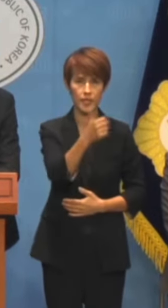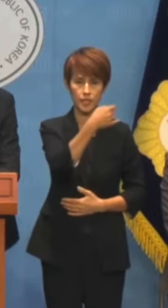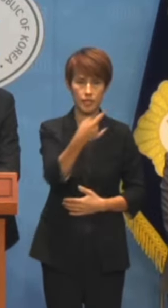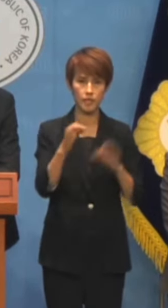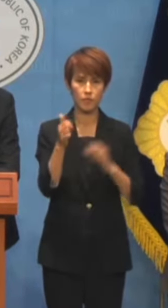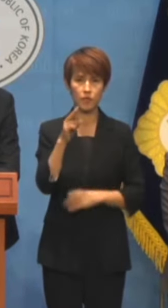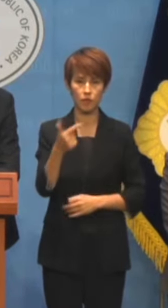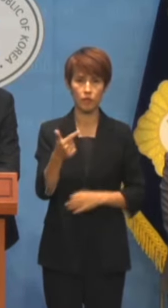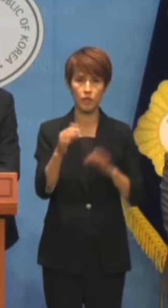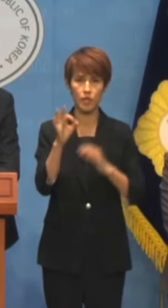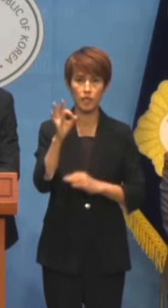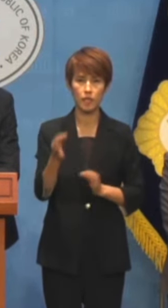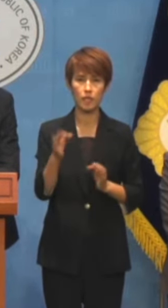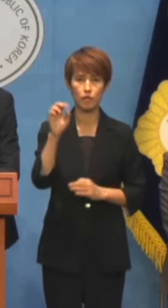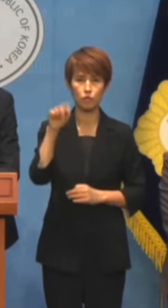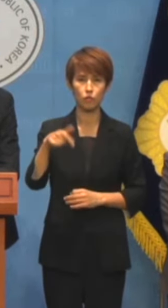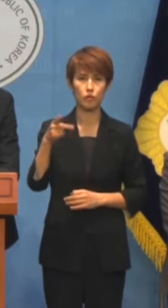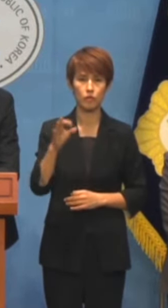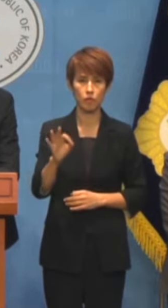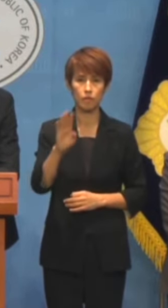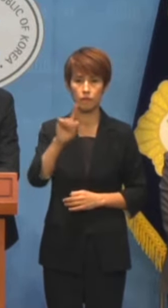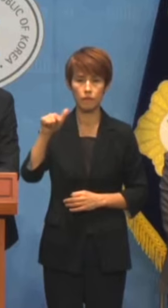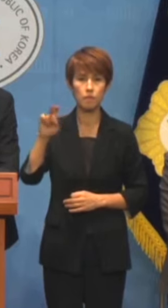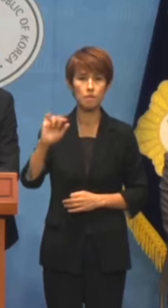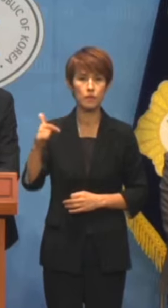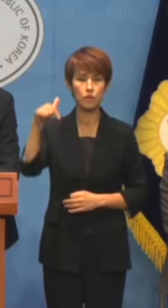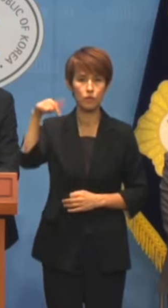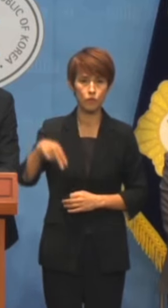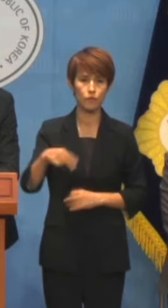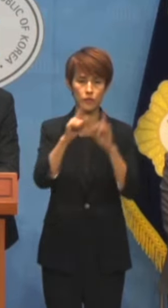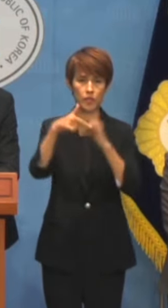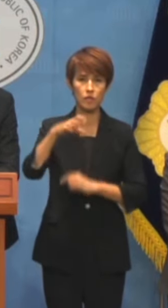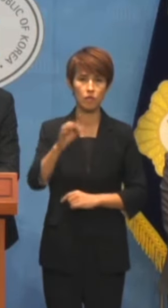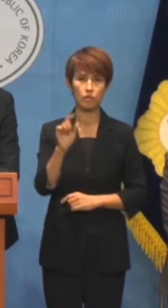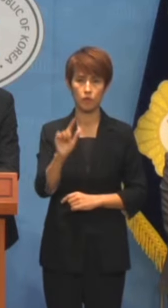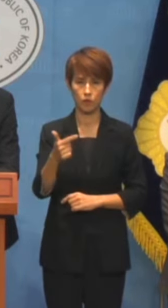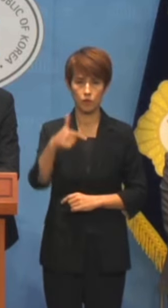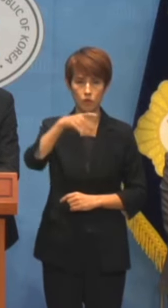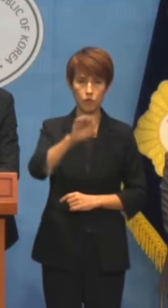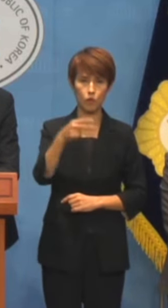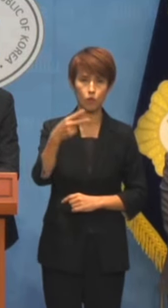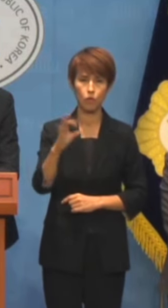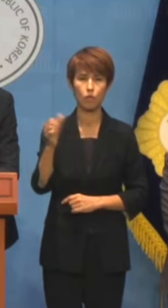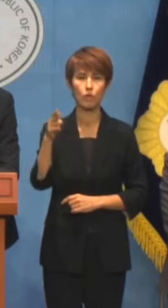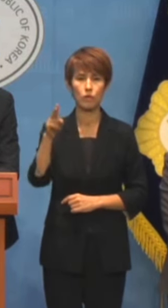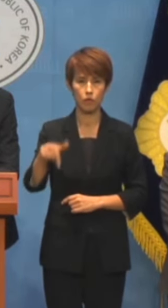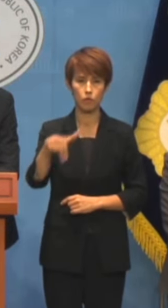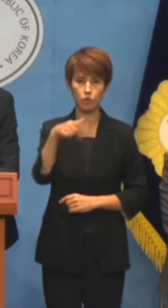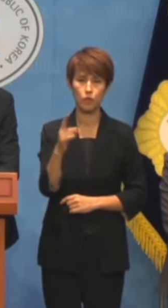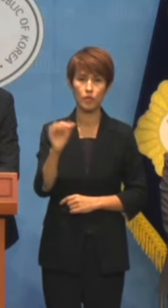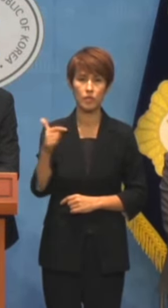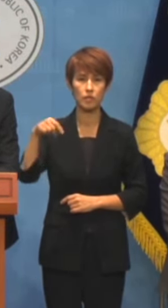김현, 김우영, 노종면, 박민규, 이정원, 이훈기, 정동영, 조인철,